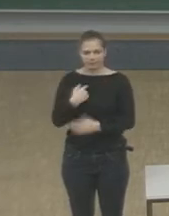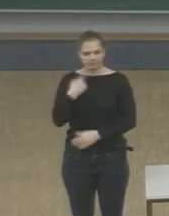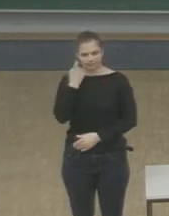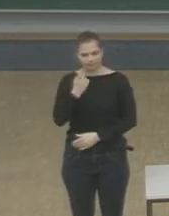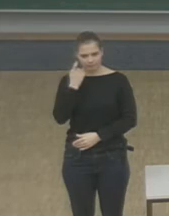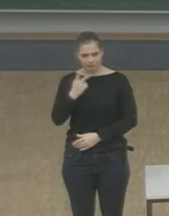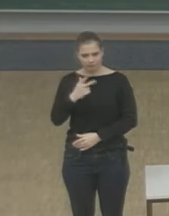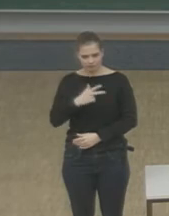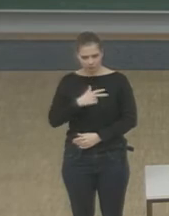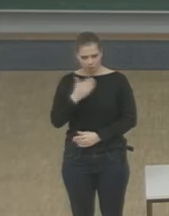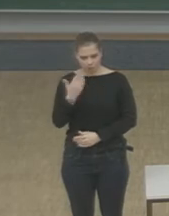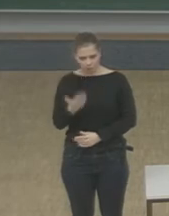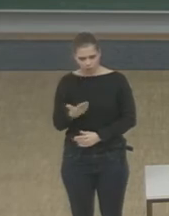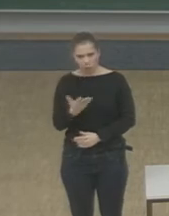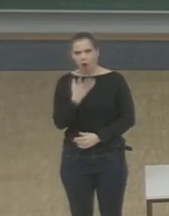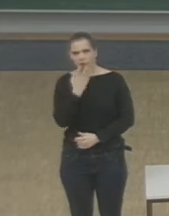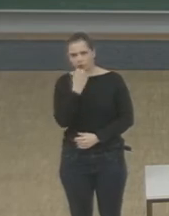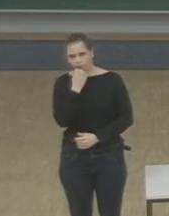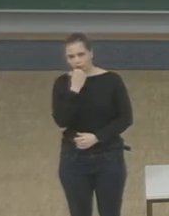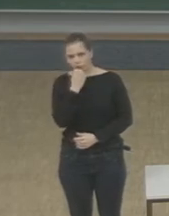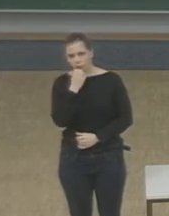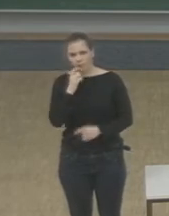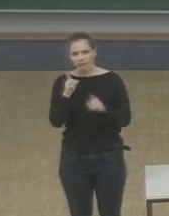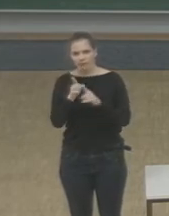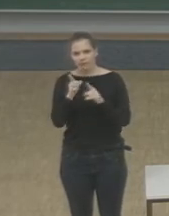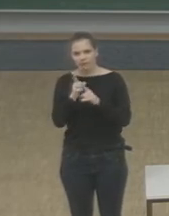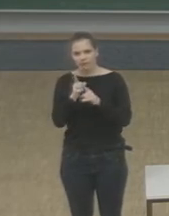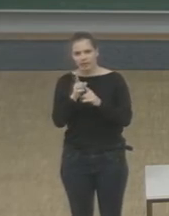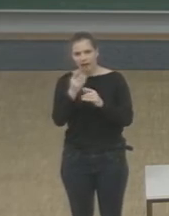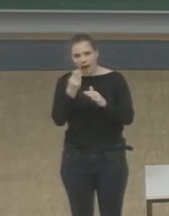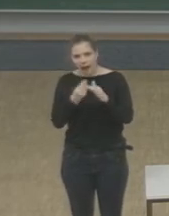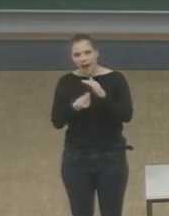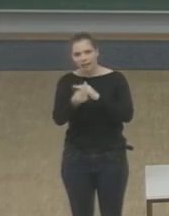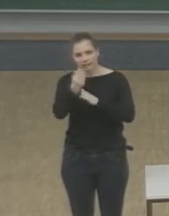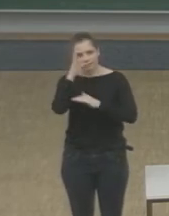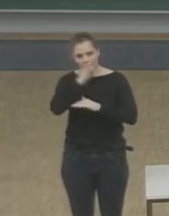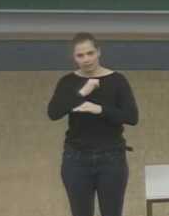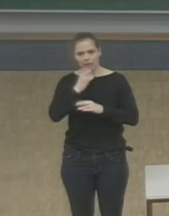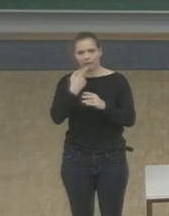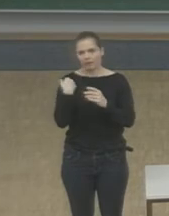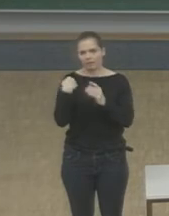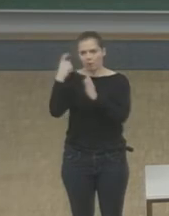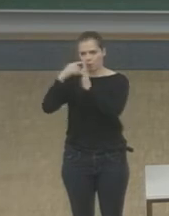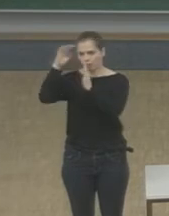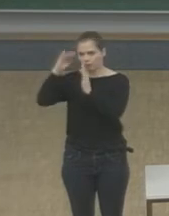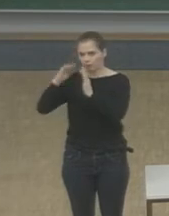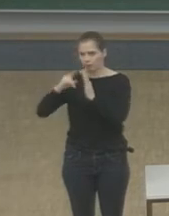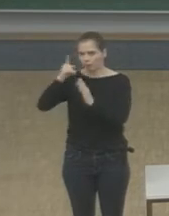inwieweit dieser durchgängig von dem Wunsch nach Einsicht der streng aufgezählten Gründe geleitet